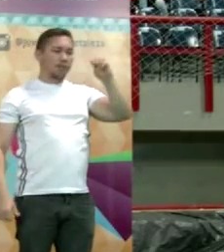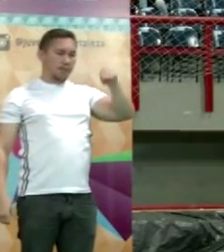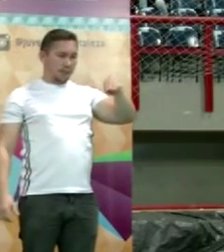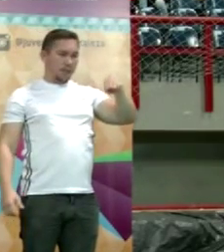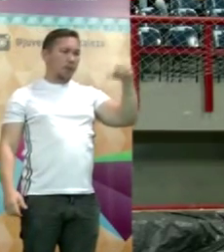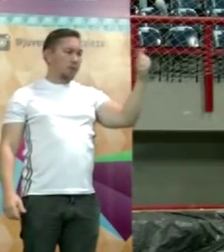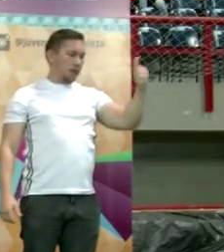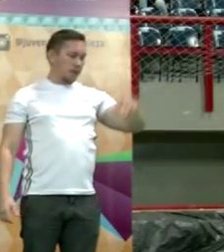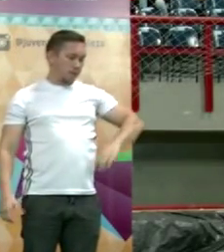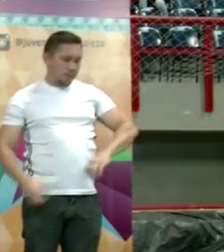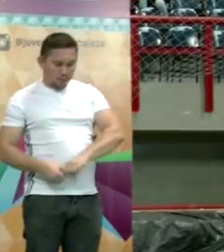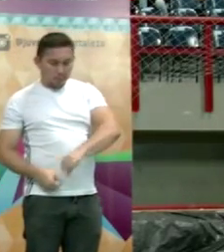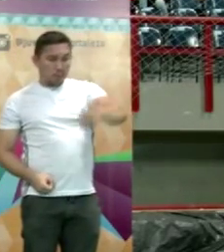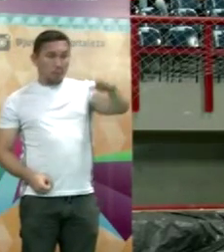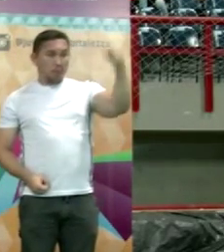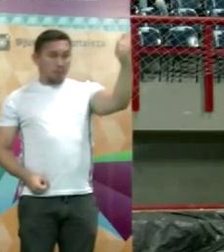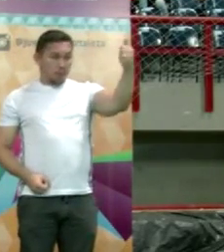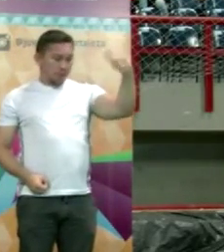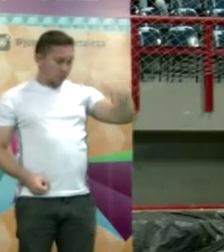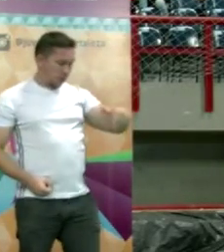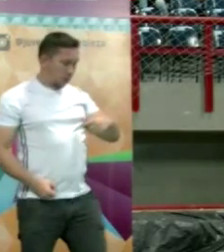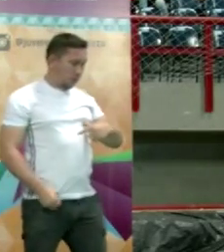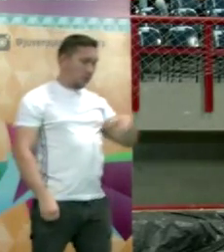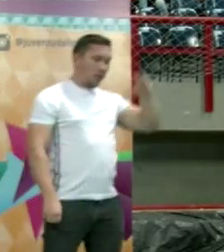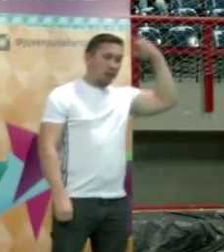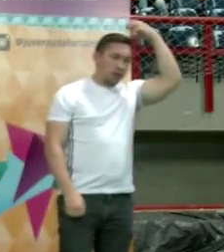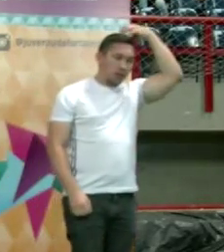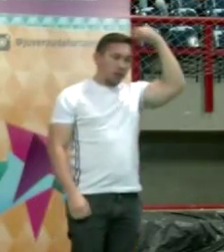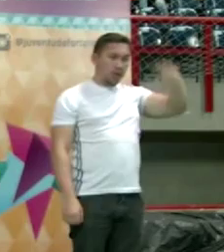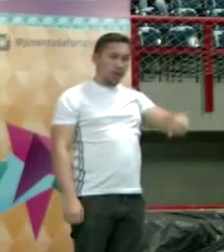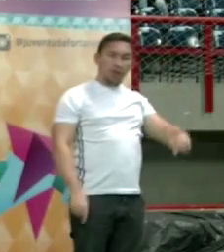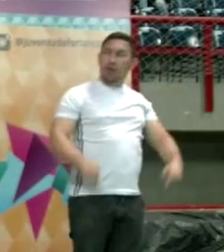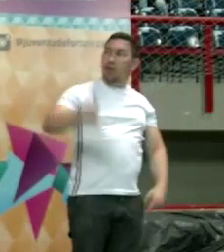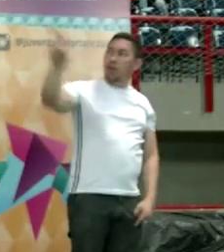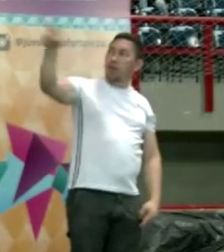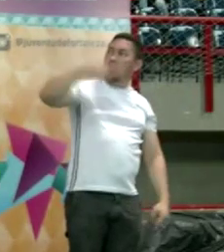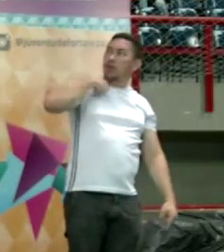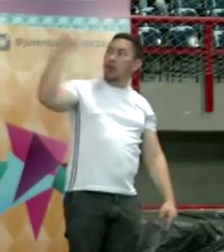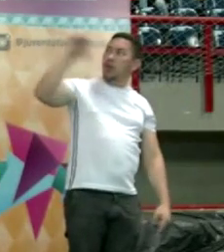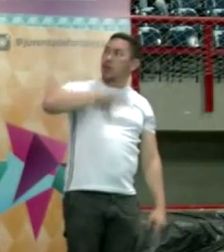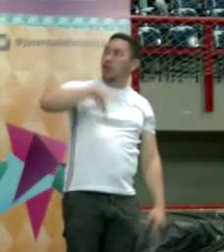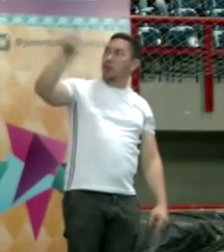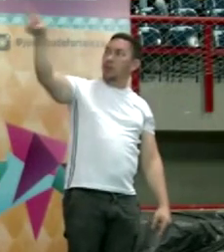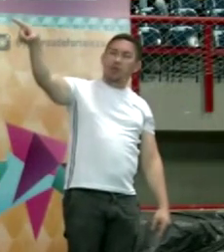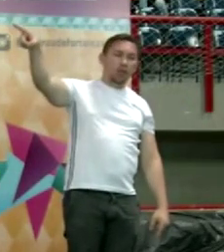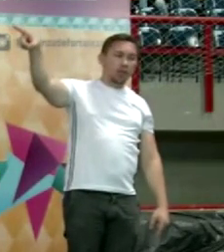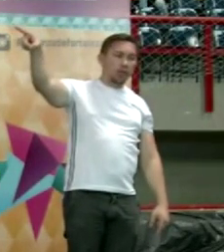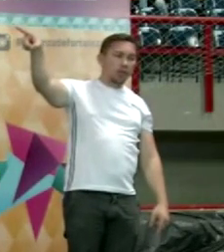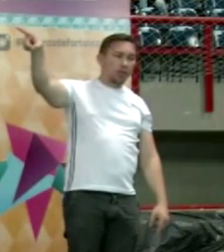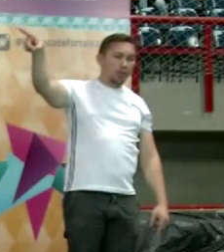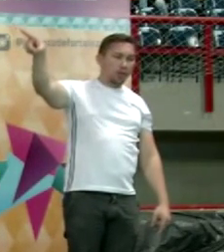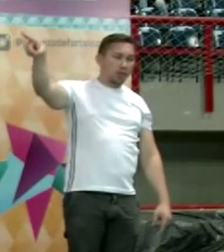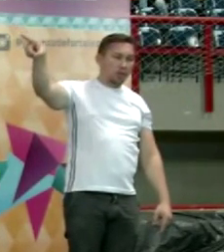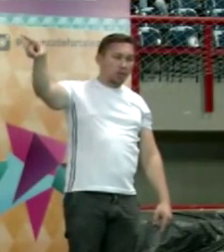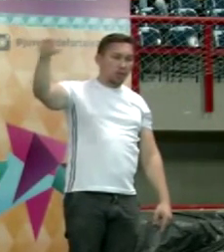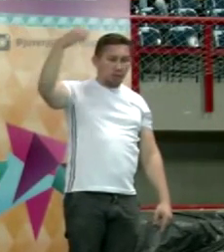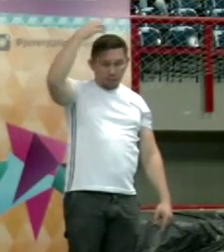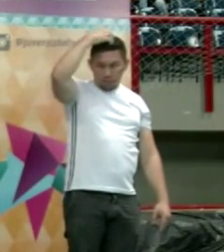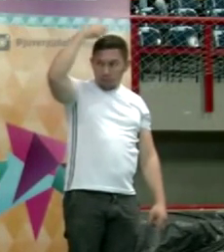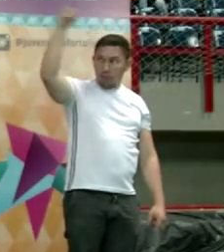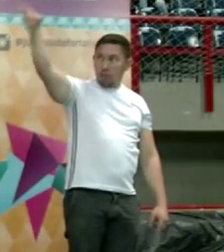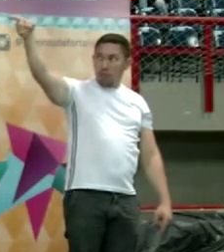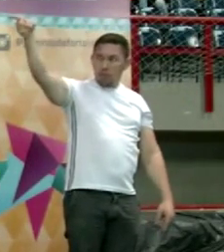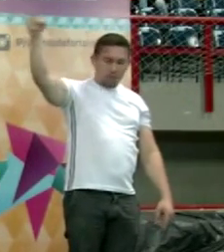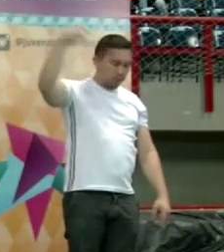Dom Pedro já era no Brasil imperador e o pai dele morresse em Portugal, ele poderia ser rei de